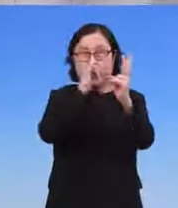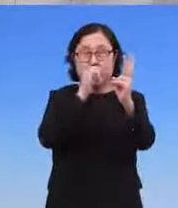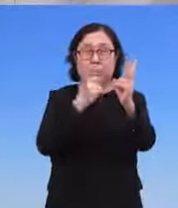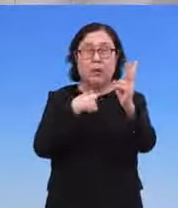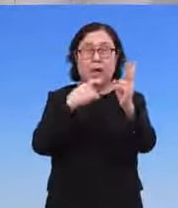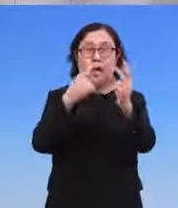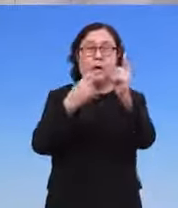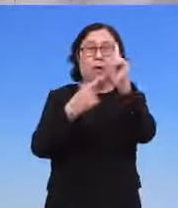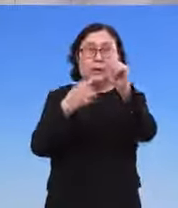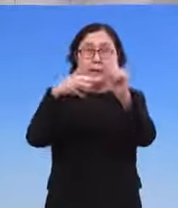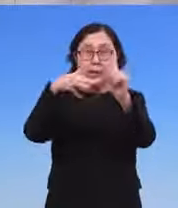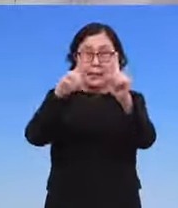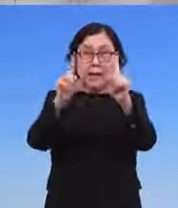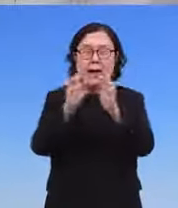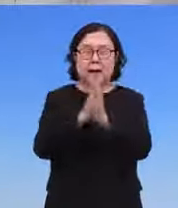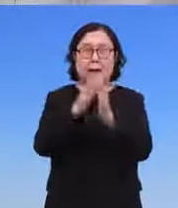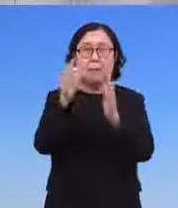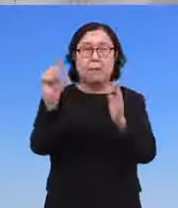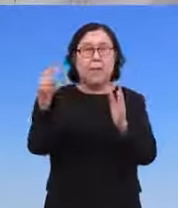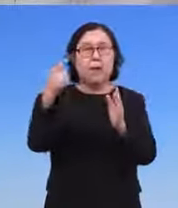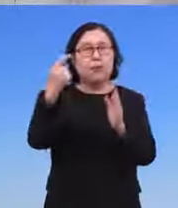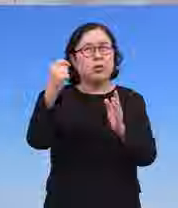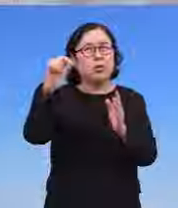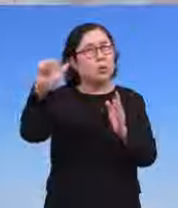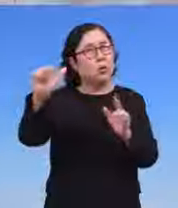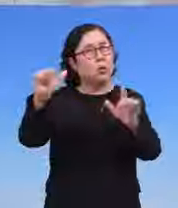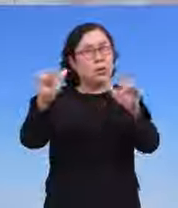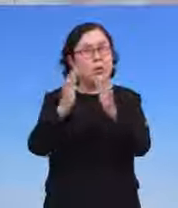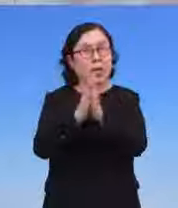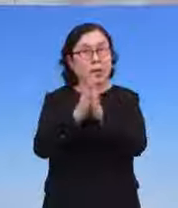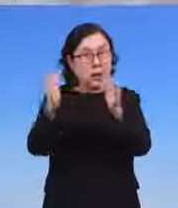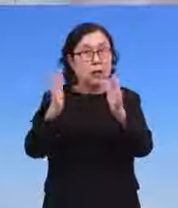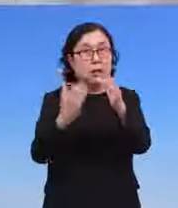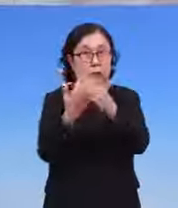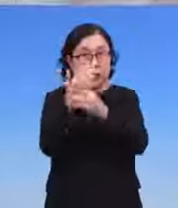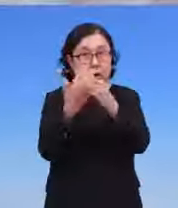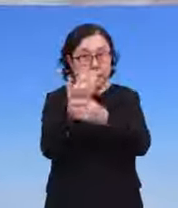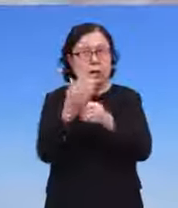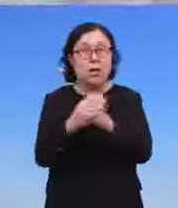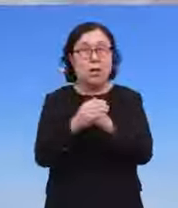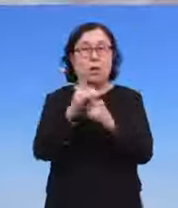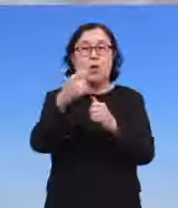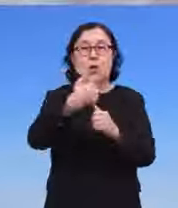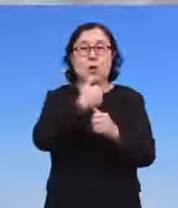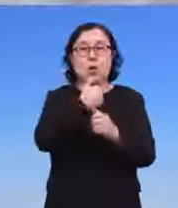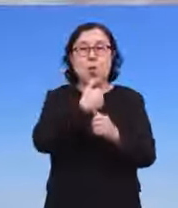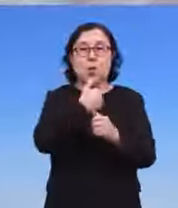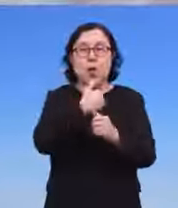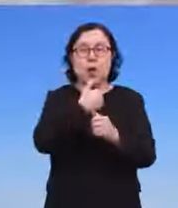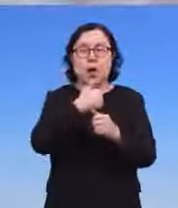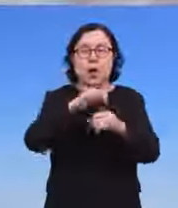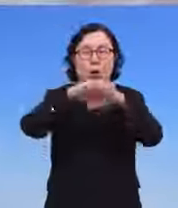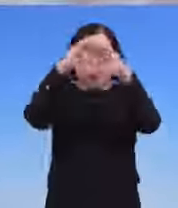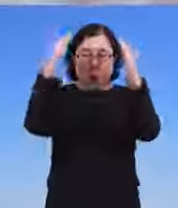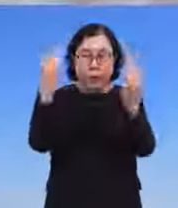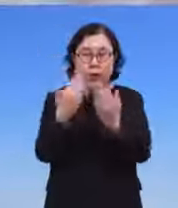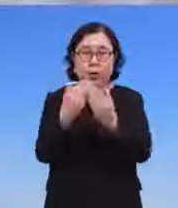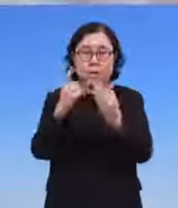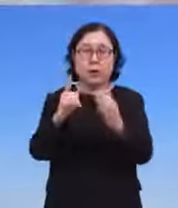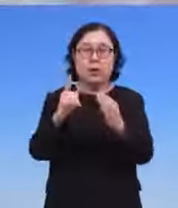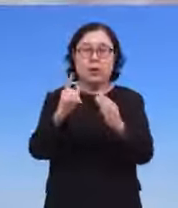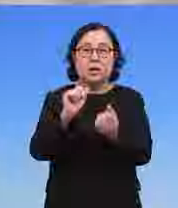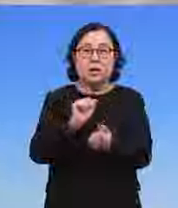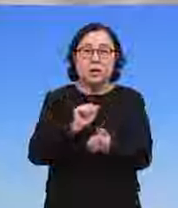1차 역병이 165년경에 있었는데요. 그 1차 역병으로 로마 제국 전역이 강탈을